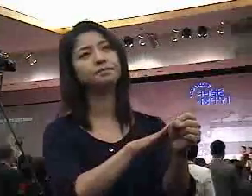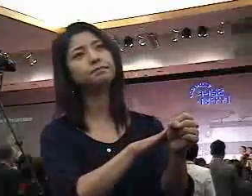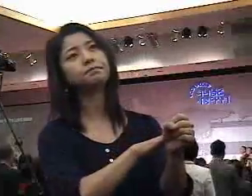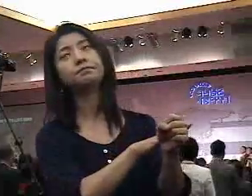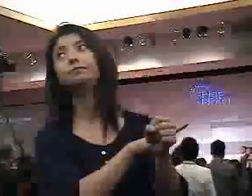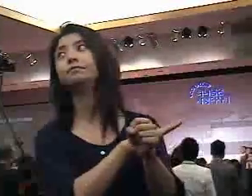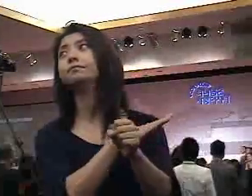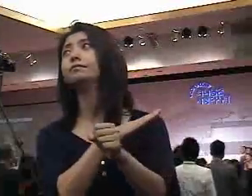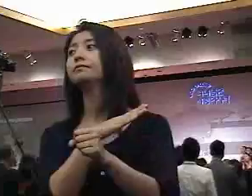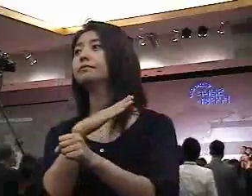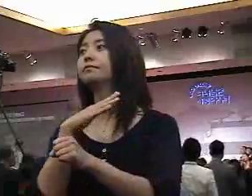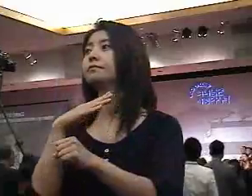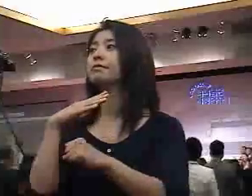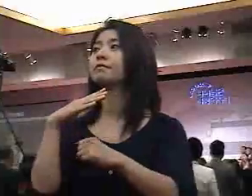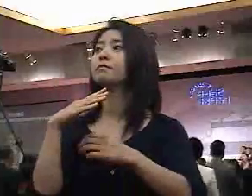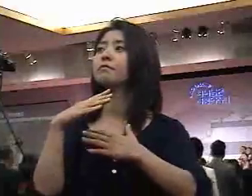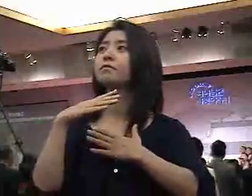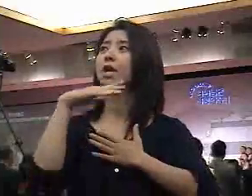사랑해